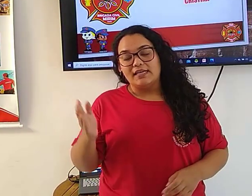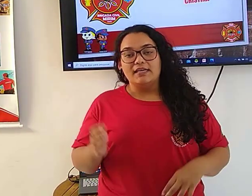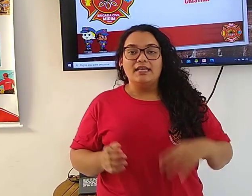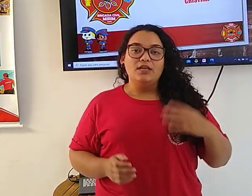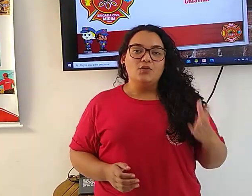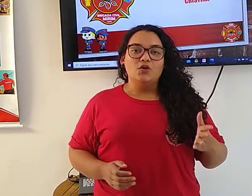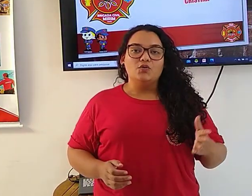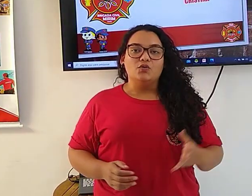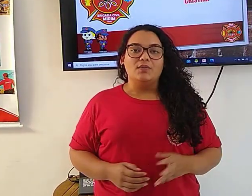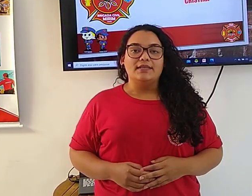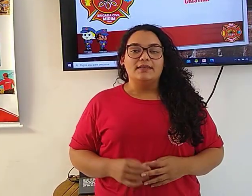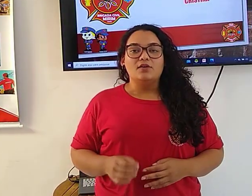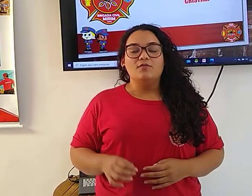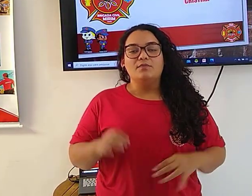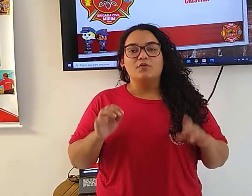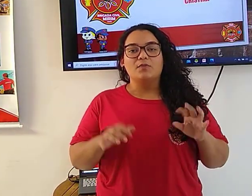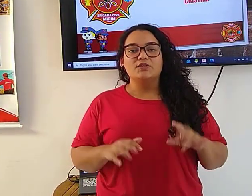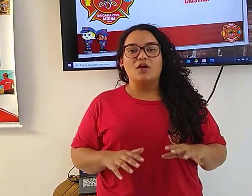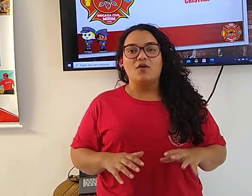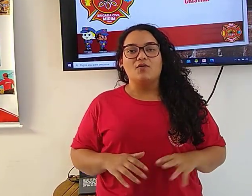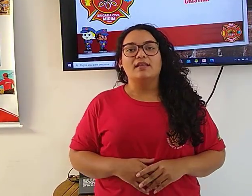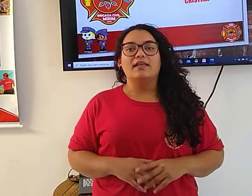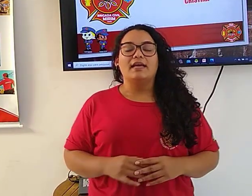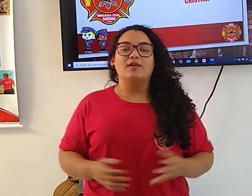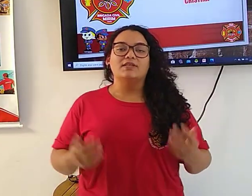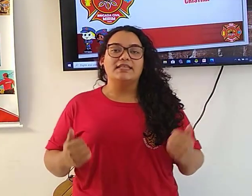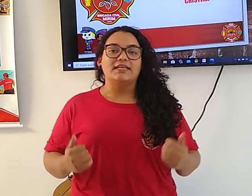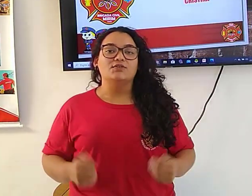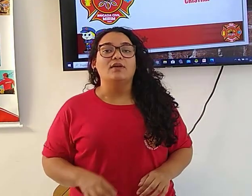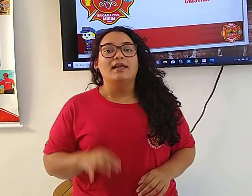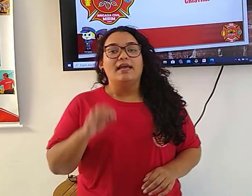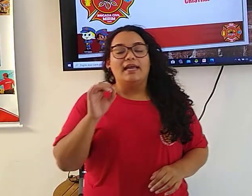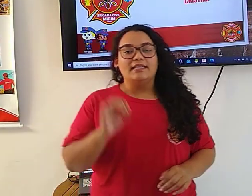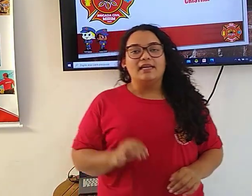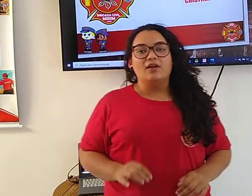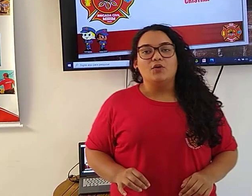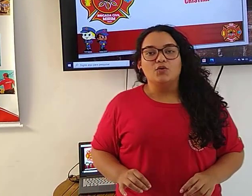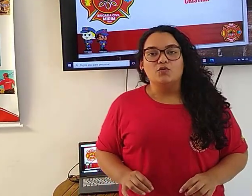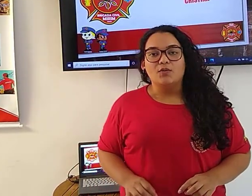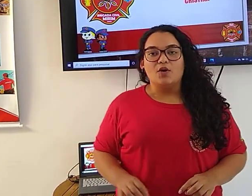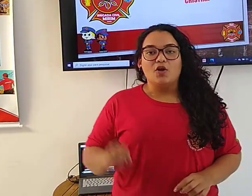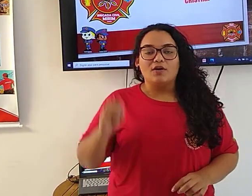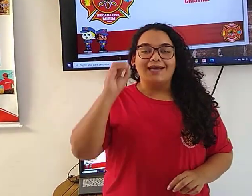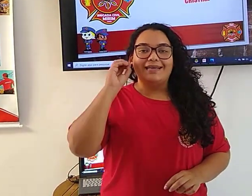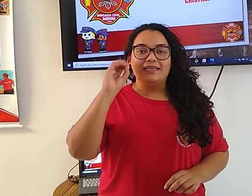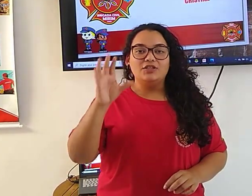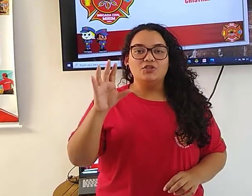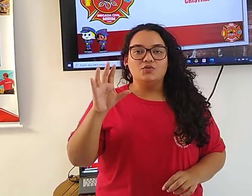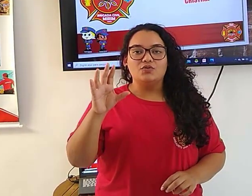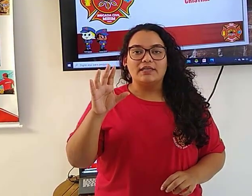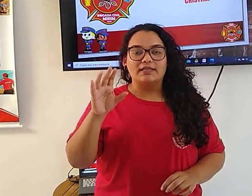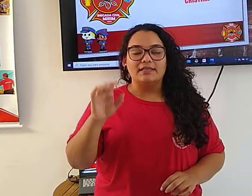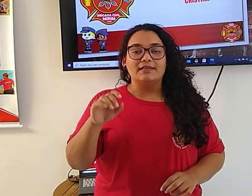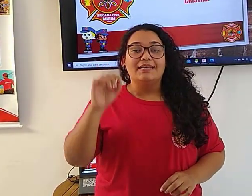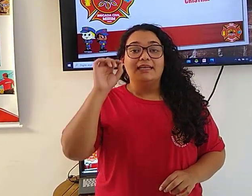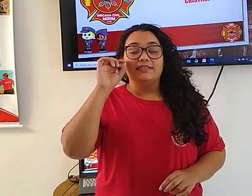no YouTube. Então, para o pessoal que tem aí o acesso, entra lá no YouTube, coloca Instituto Acan, se